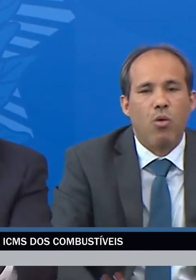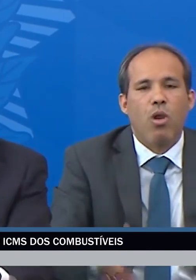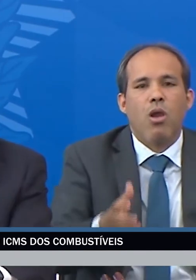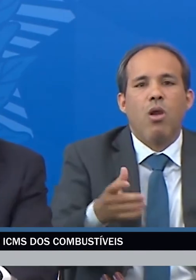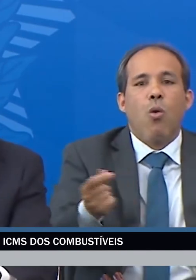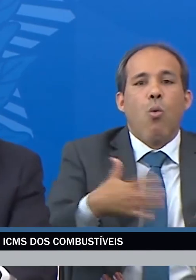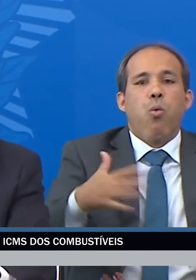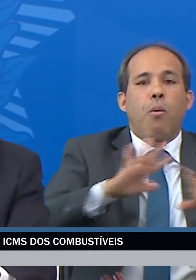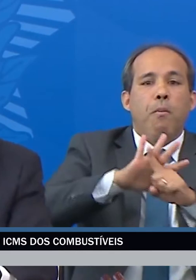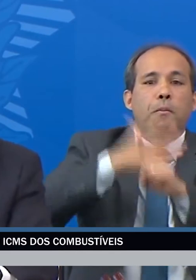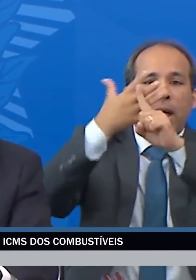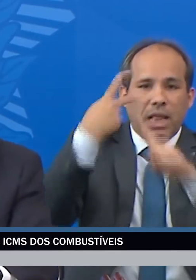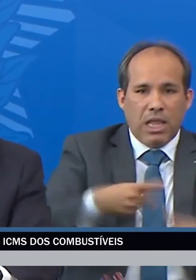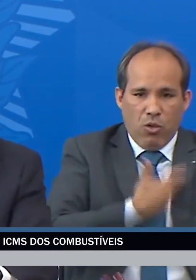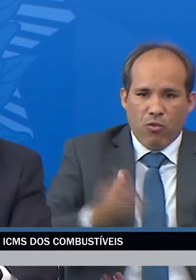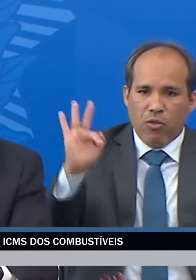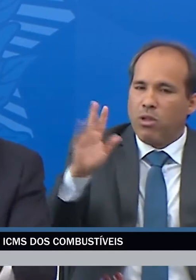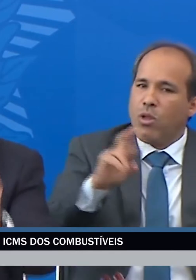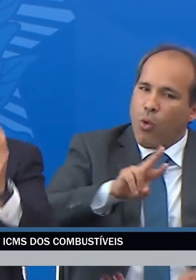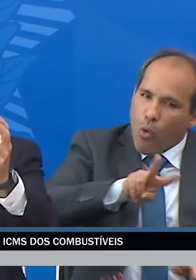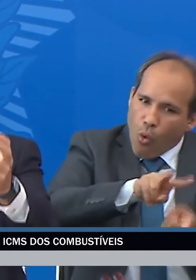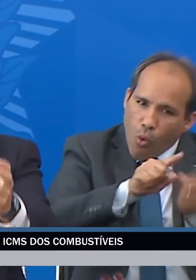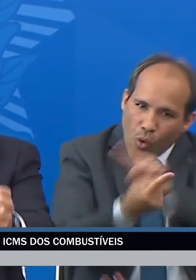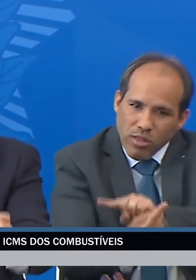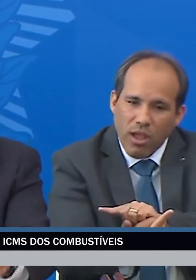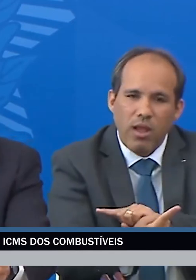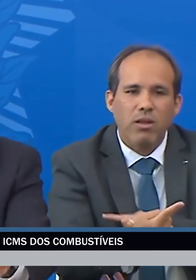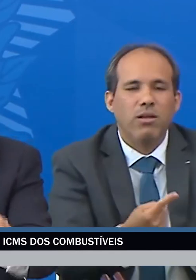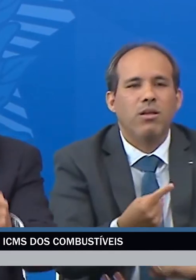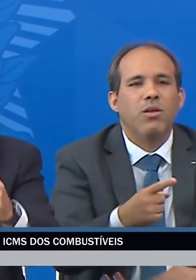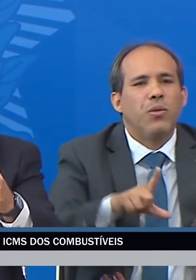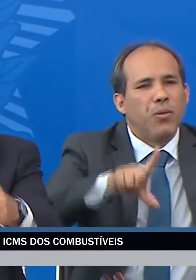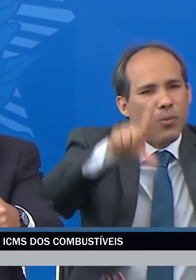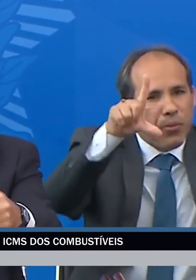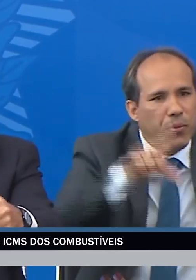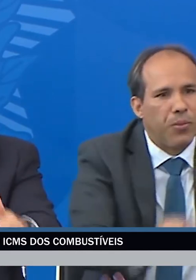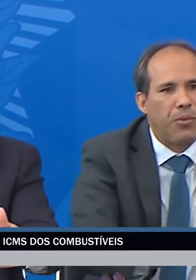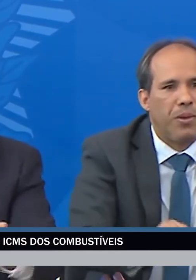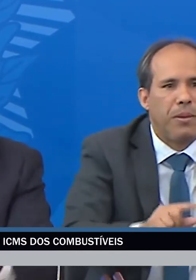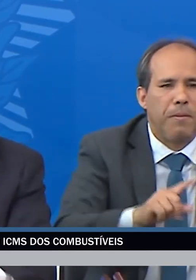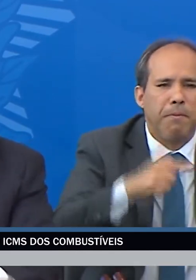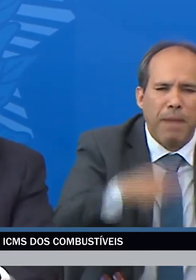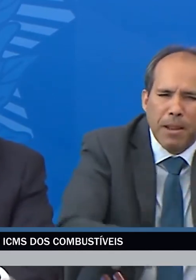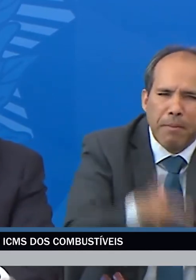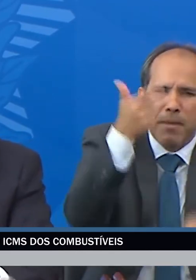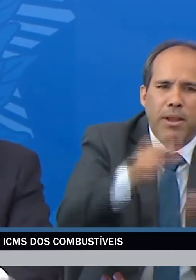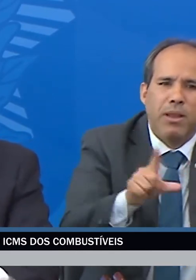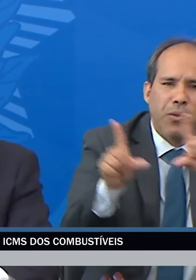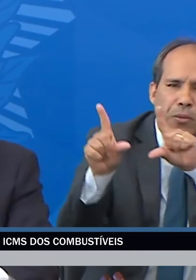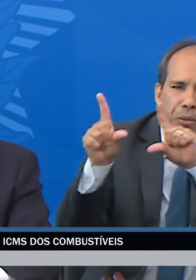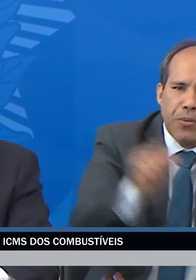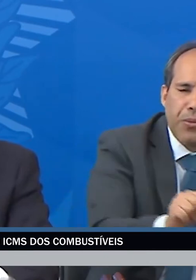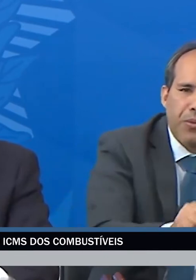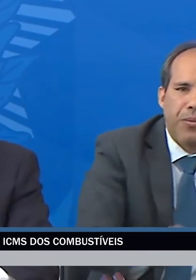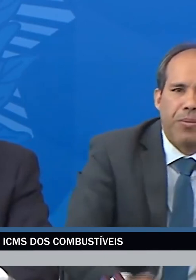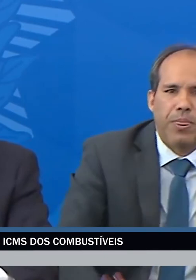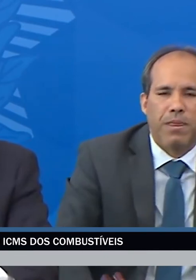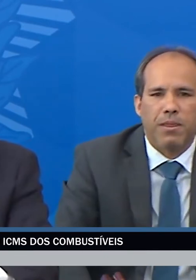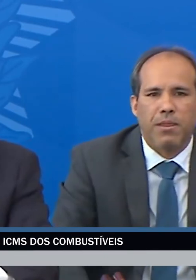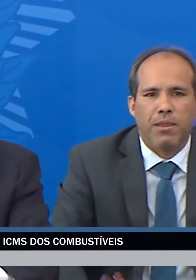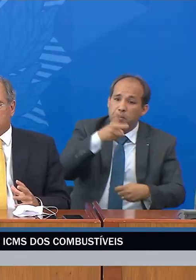é o controle da despesa, e afirmou que não há espaço para aumento de impostos. É preciso